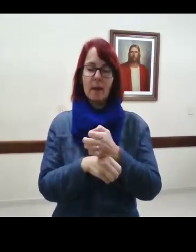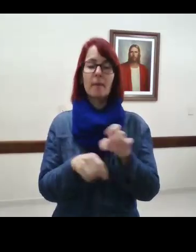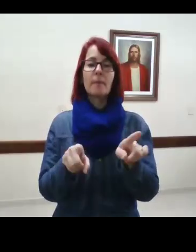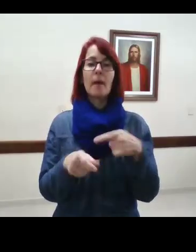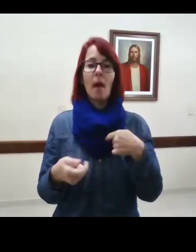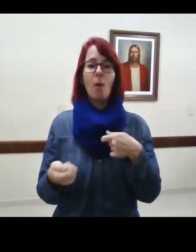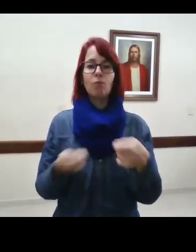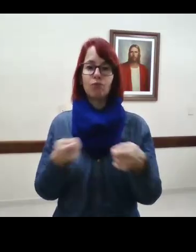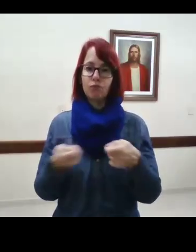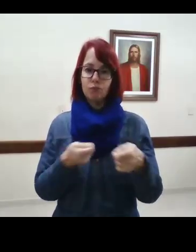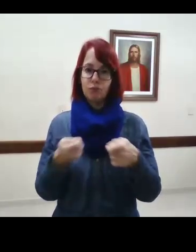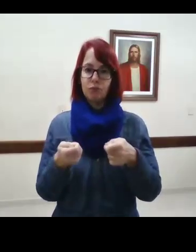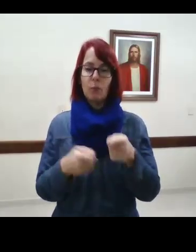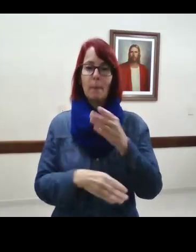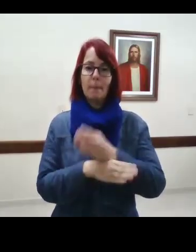por mim, Bispo Coelar.